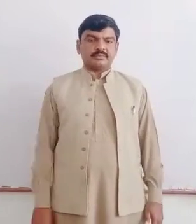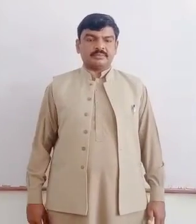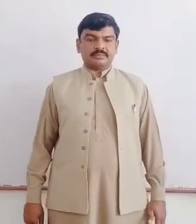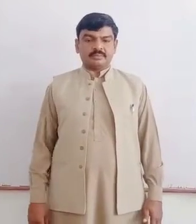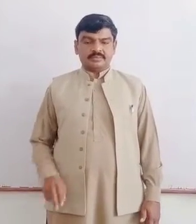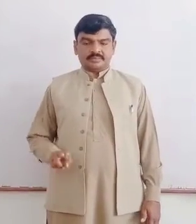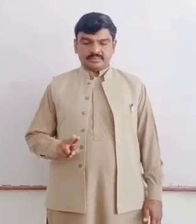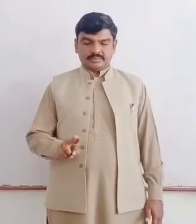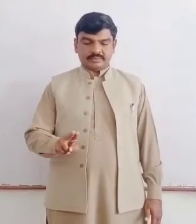हशरात,